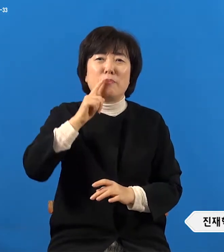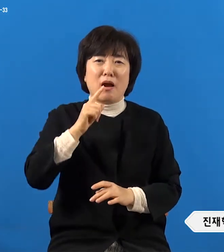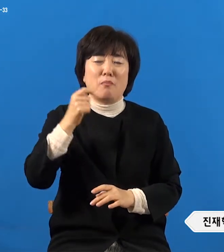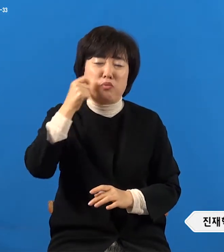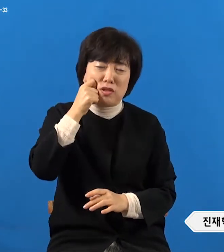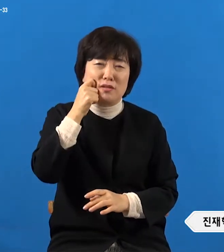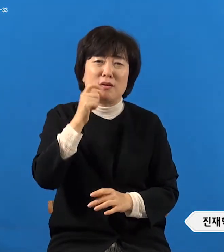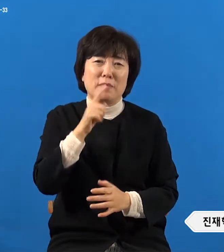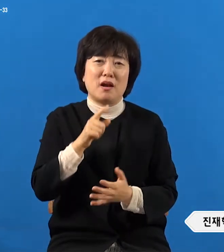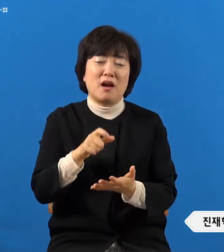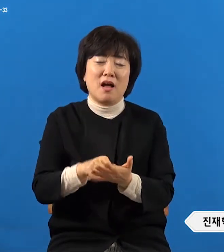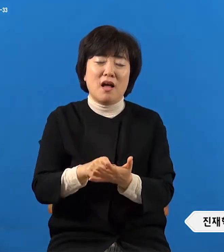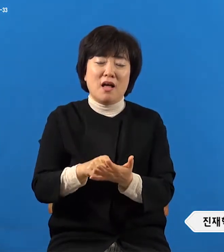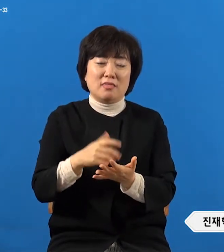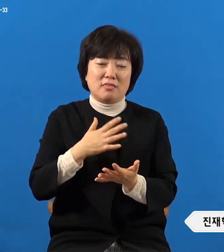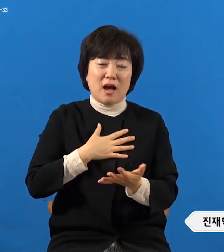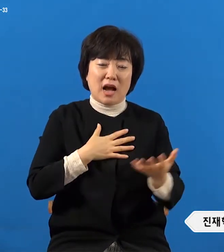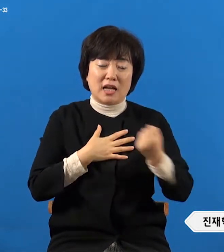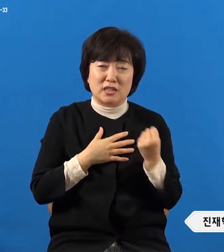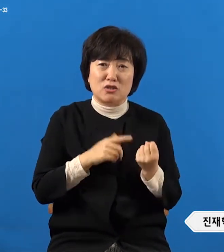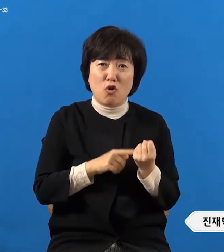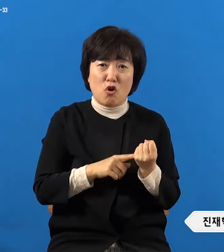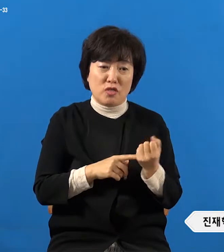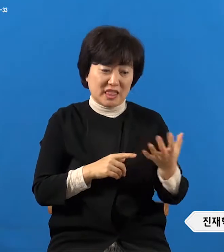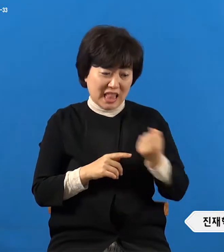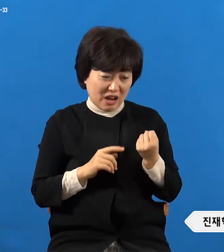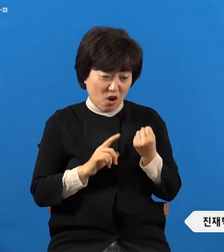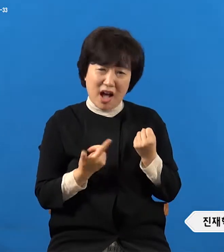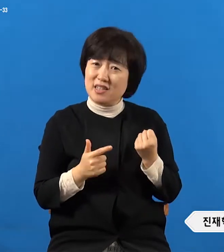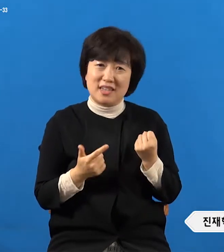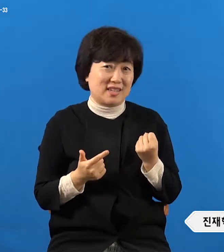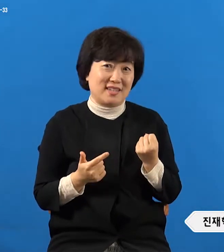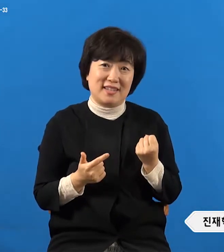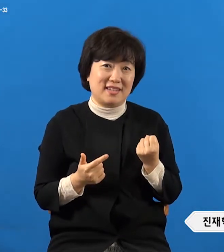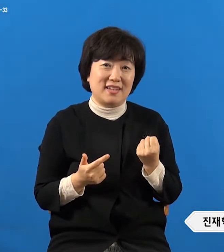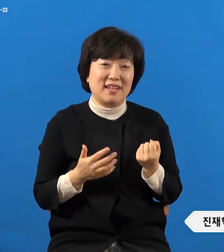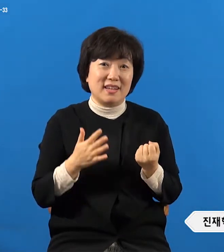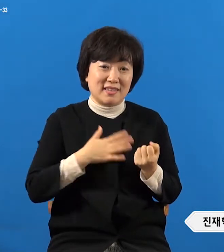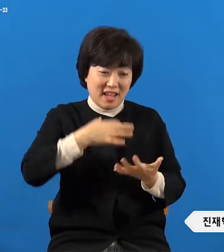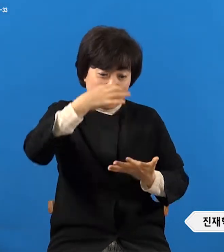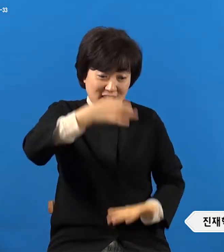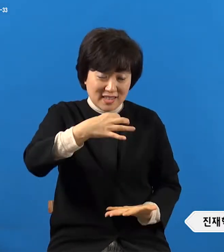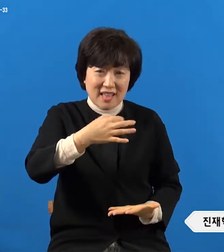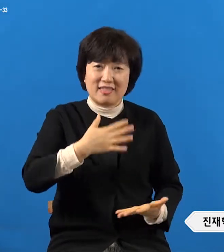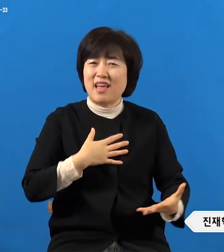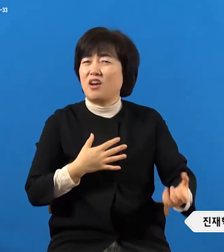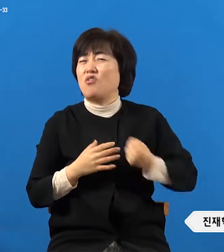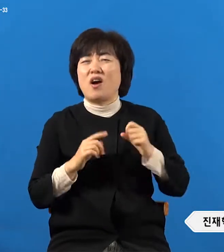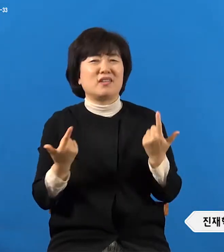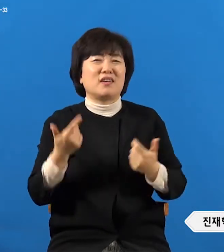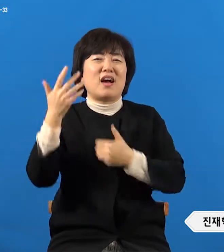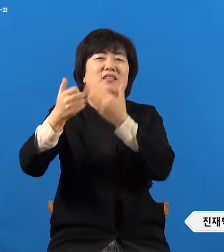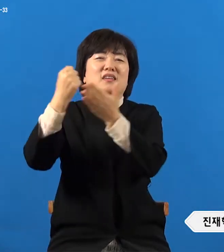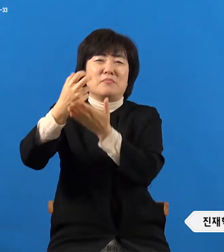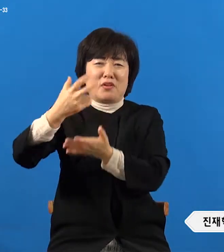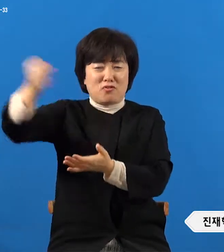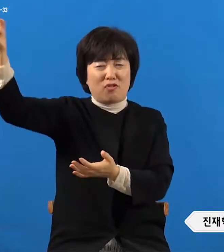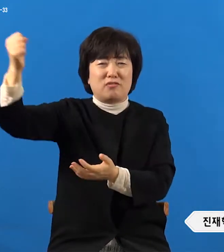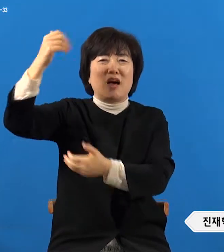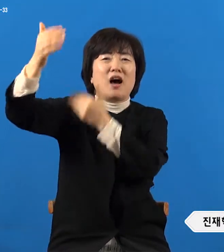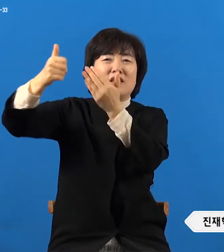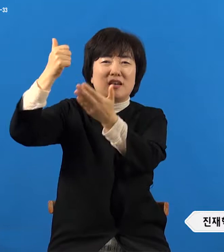말씀하고 있습니다. 내가 가지고 있는 것, 내 것이 아니라는 겁니다. 우리의 소유가 아니라 하나님의 것입니다.